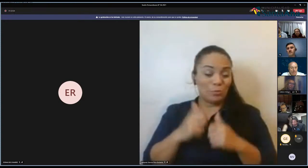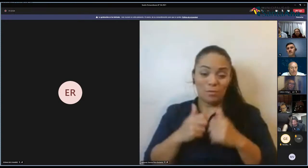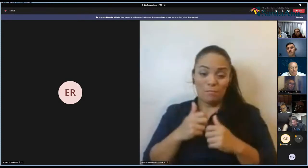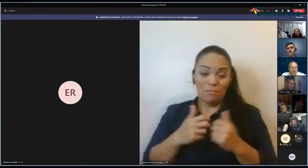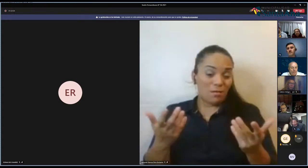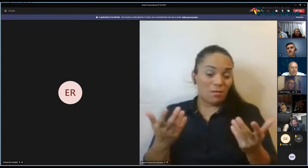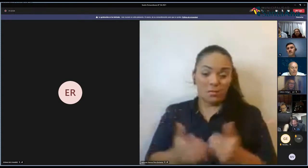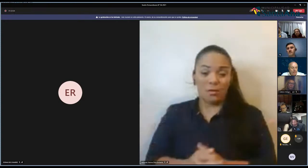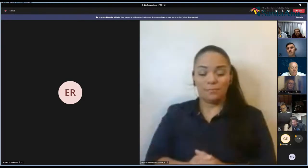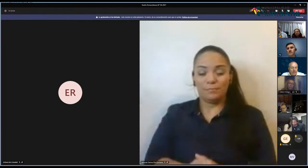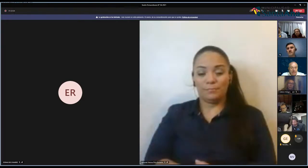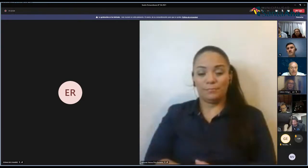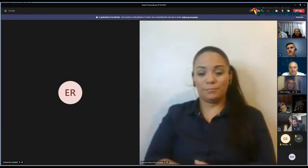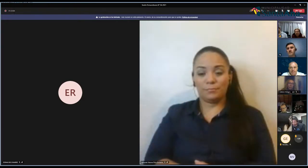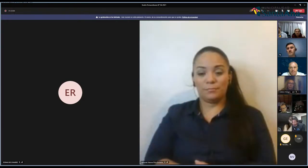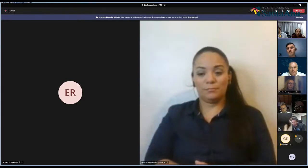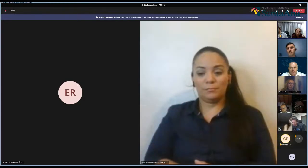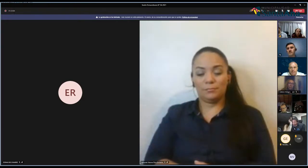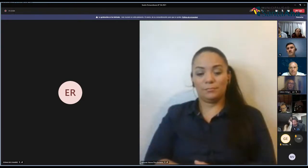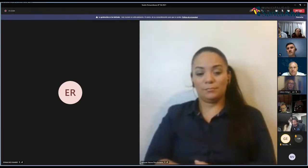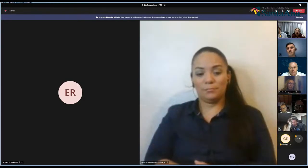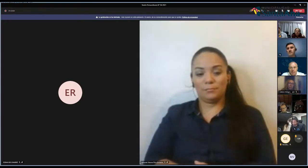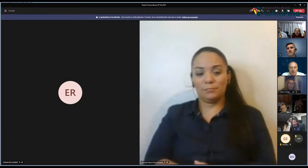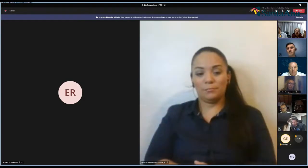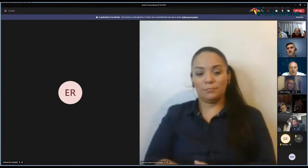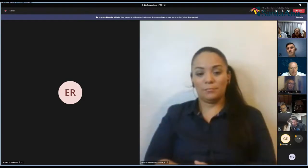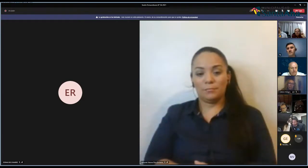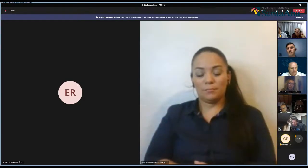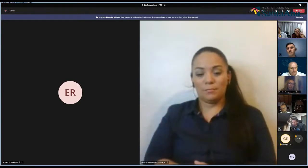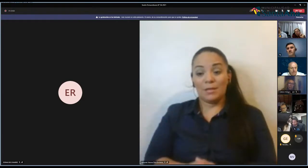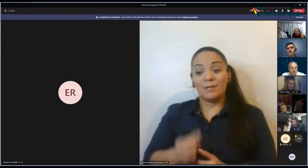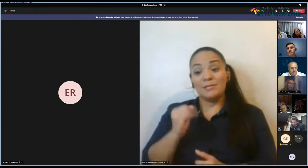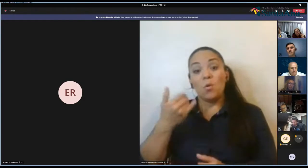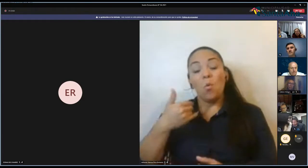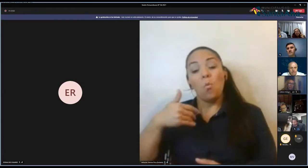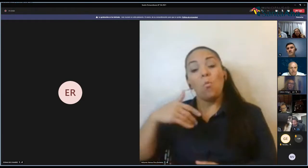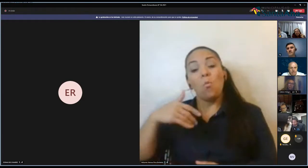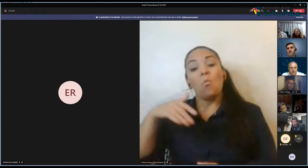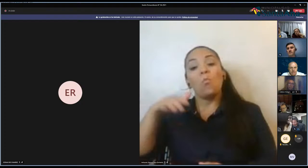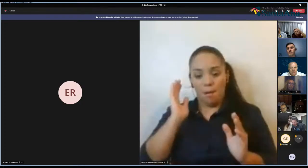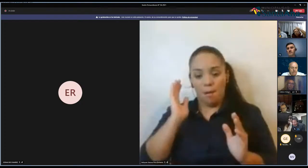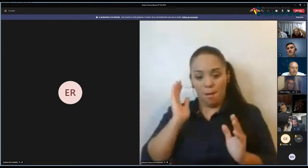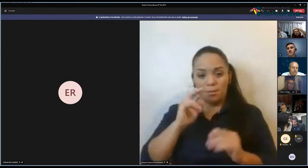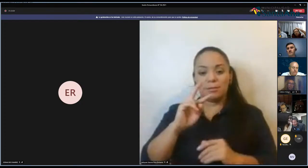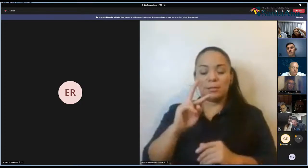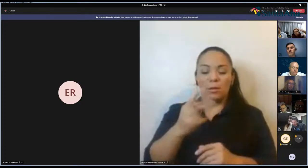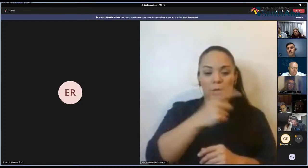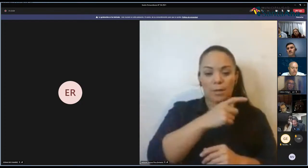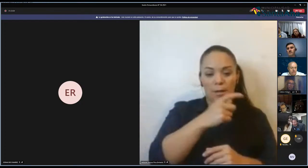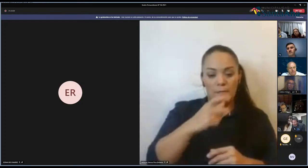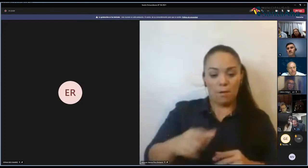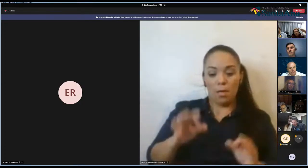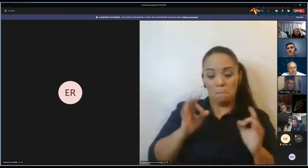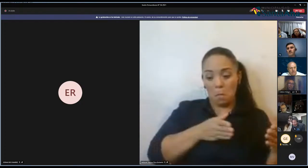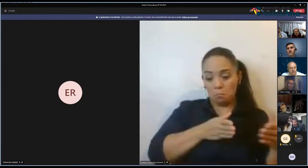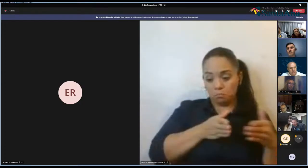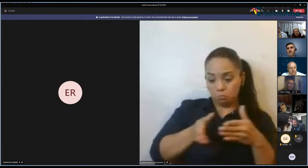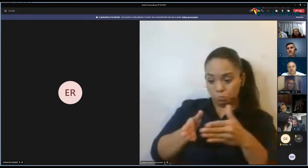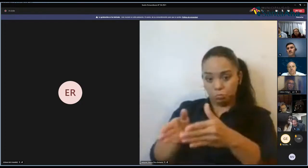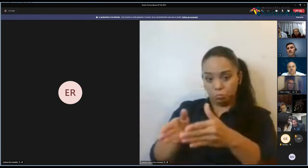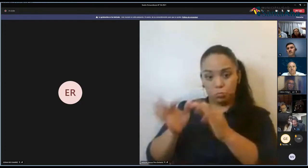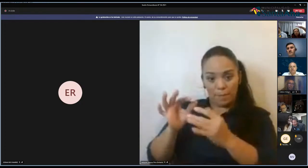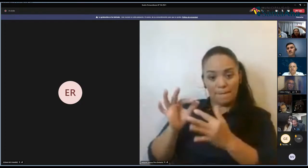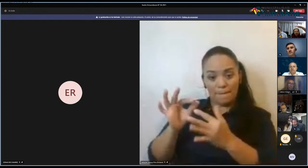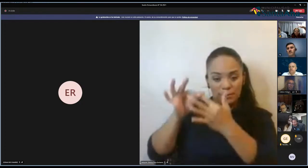si si si hubiera tenido la tesis la segunda que abra su camino su camino principal